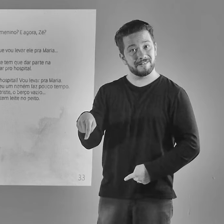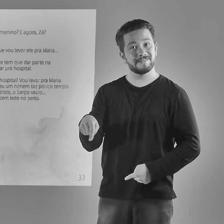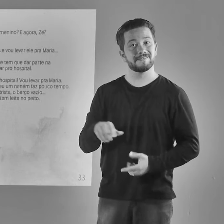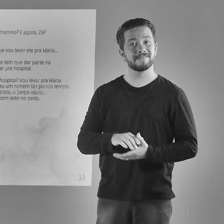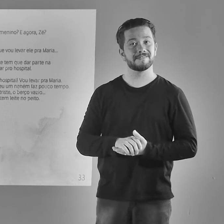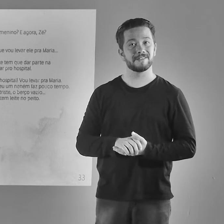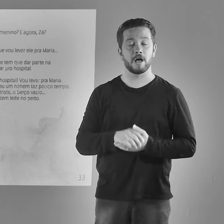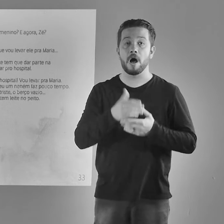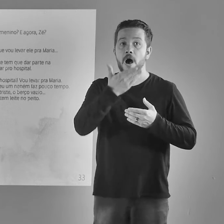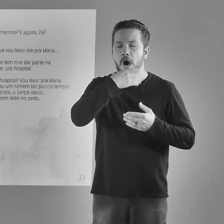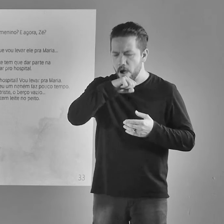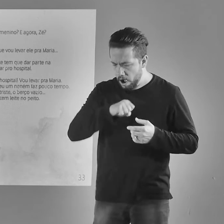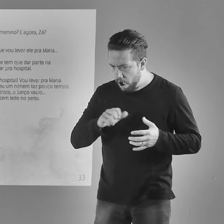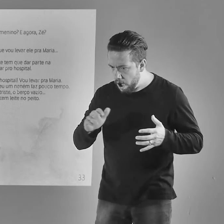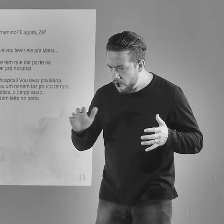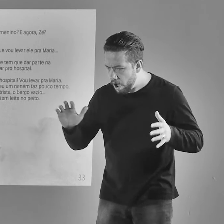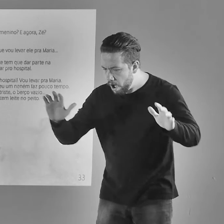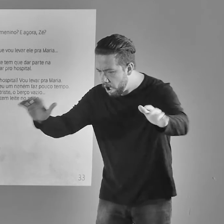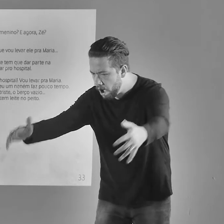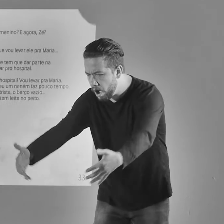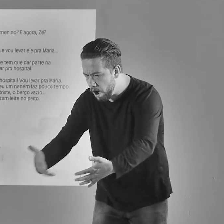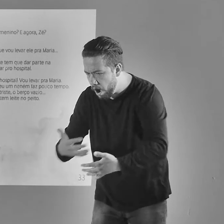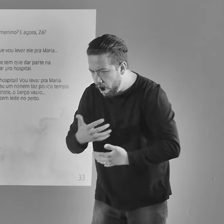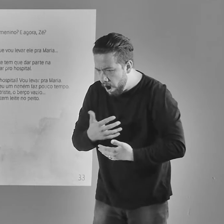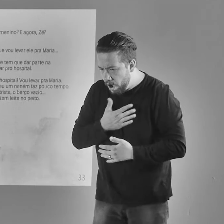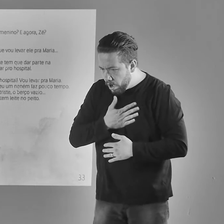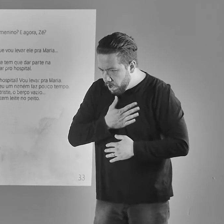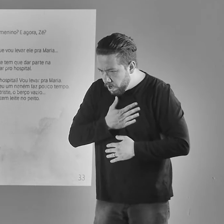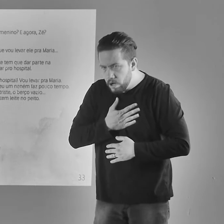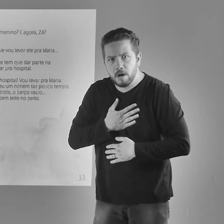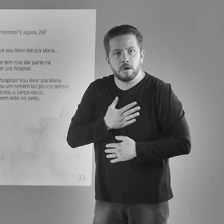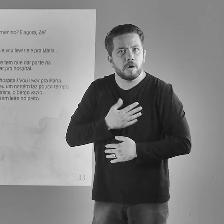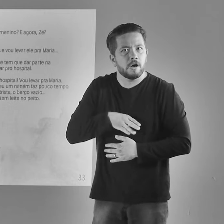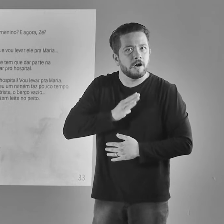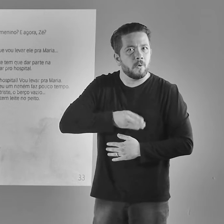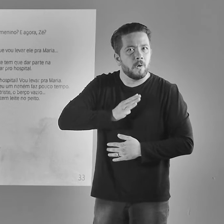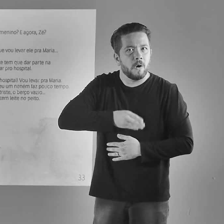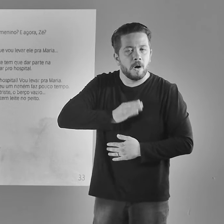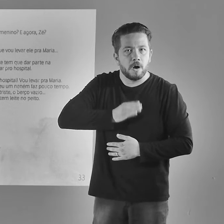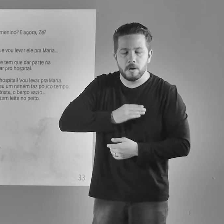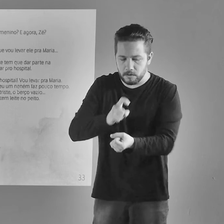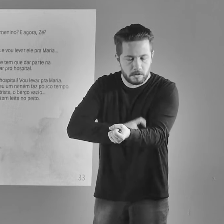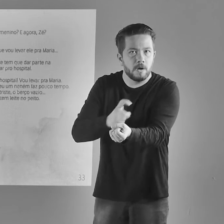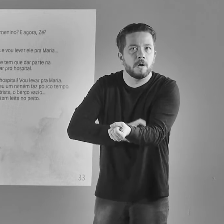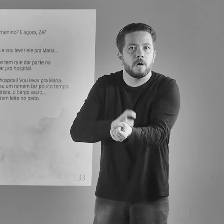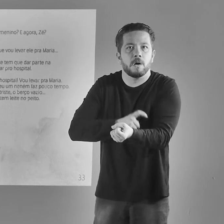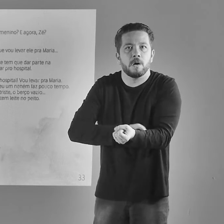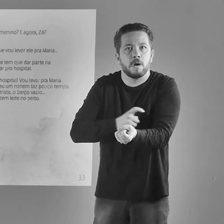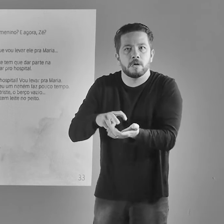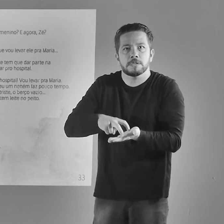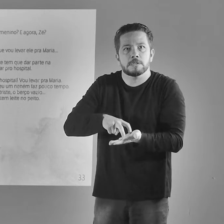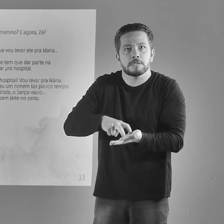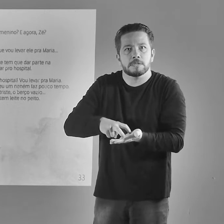Ao perceber o que havia encontrado, meu pai perdeu o fôlego. Seu coração disparou e ele começou a tremer como